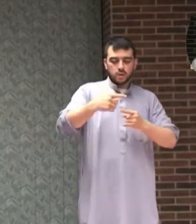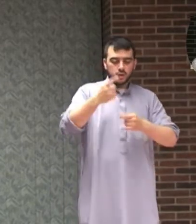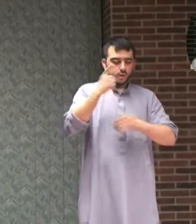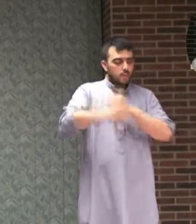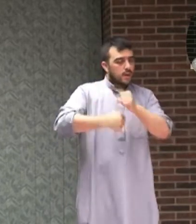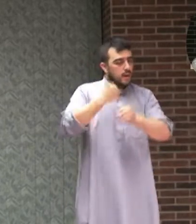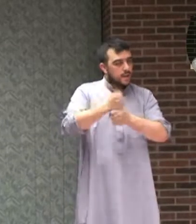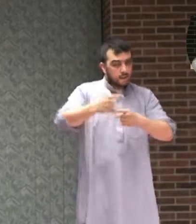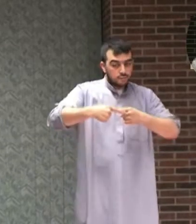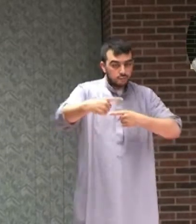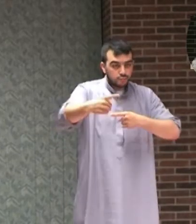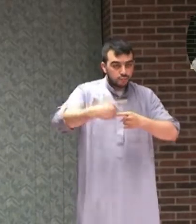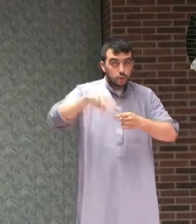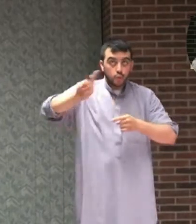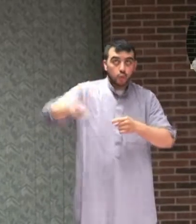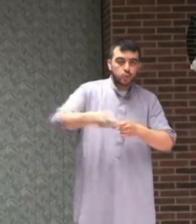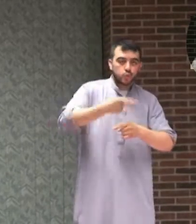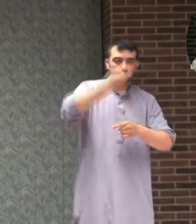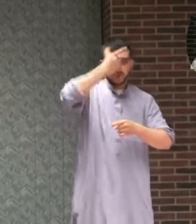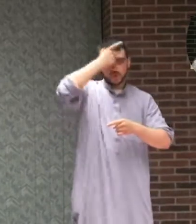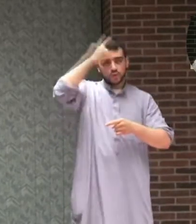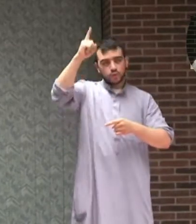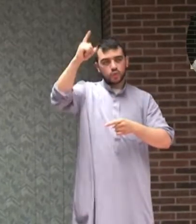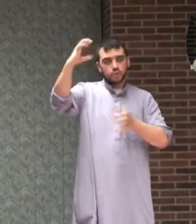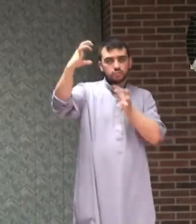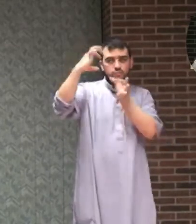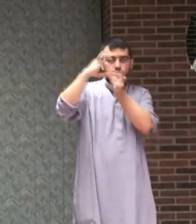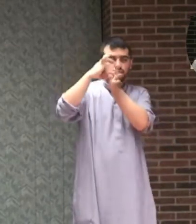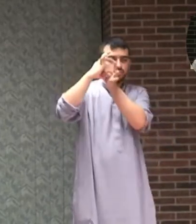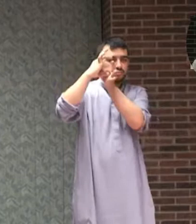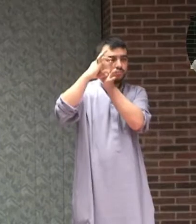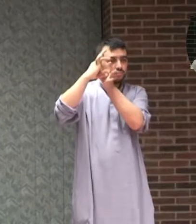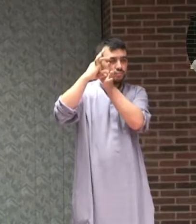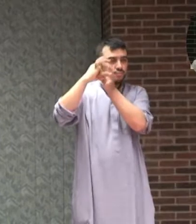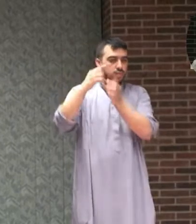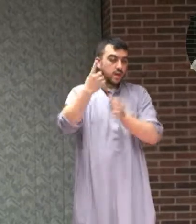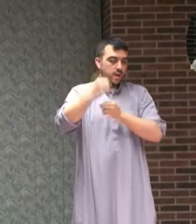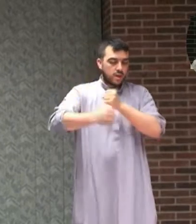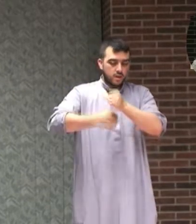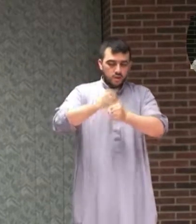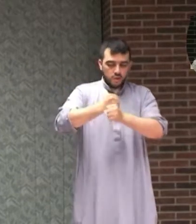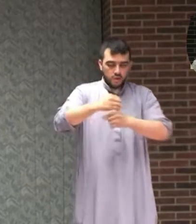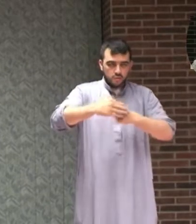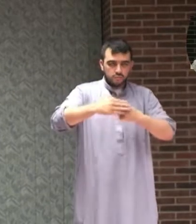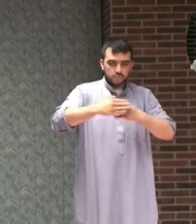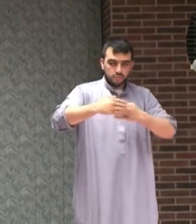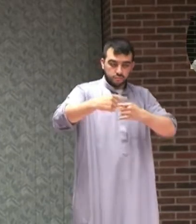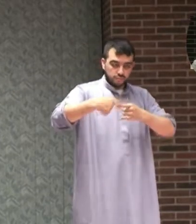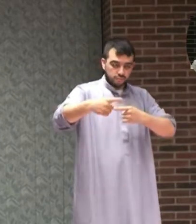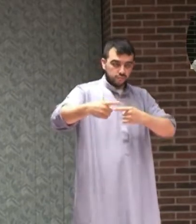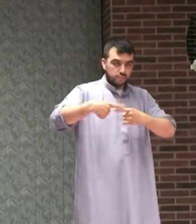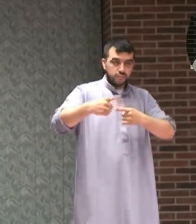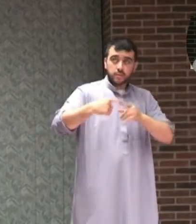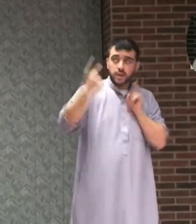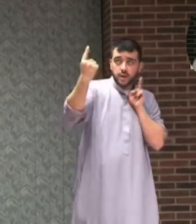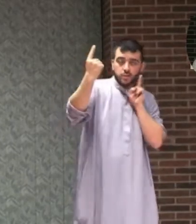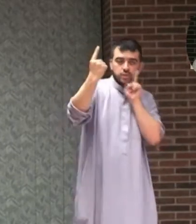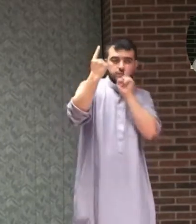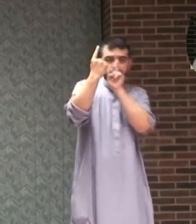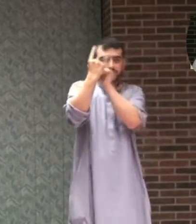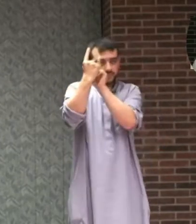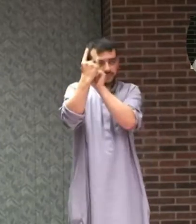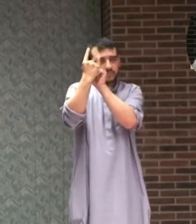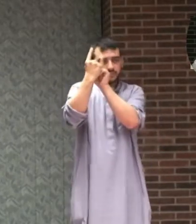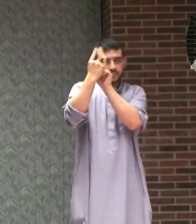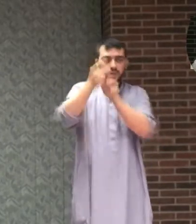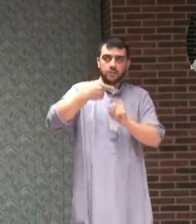wa ta'ala. Le mois du Ramadan est vraiment cette occasion qui nous permet de pouvoir continuer durant l'année à se rapprocher d'Allah subhanahu wa